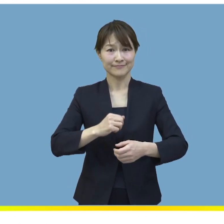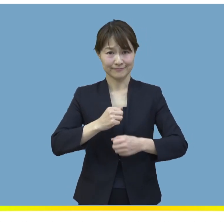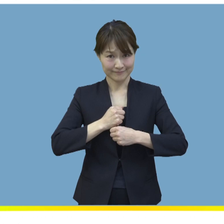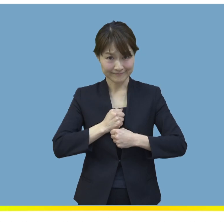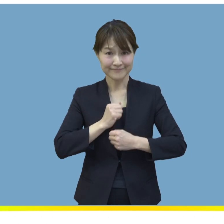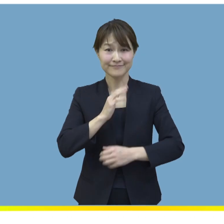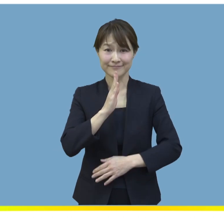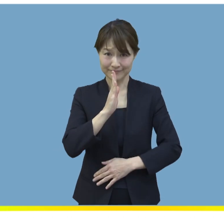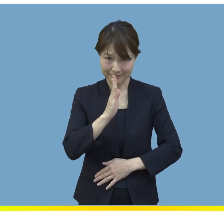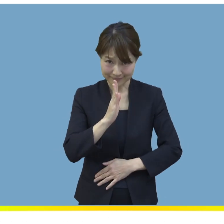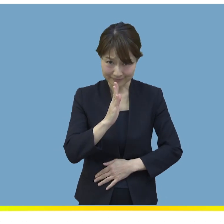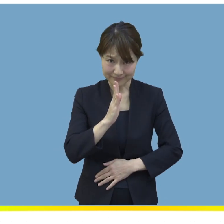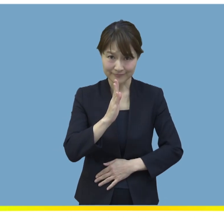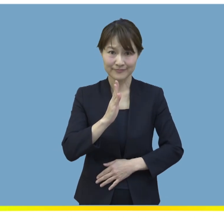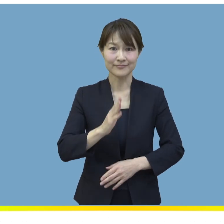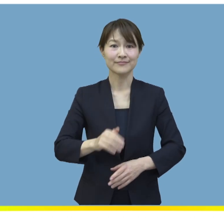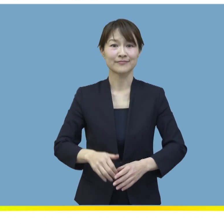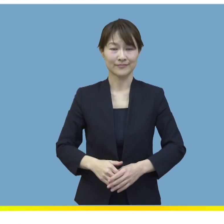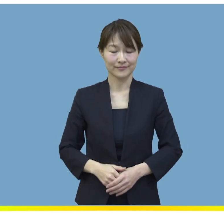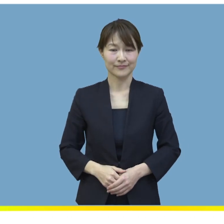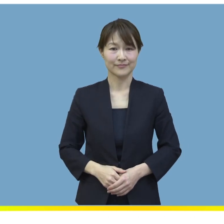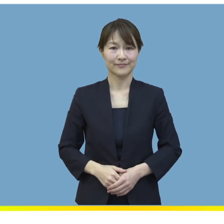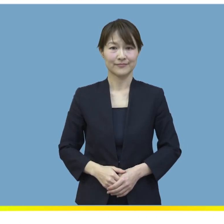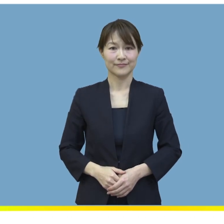十分な対策をしましょう